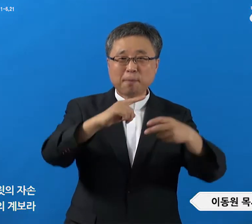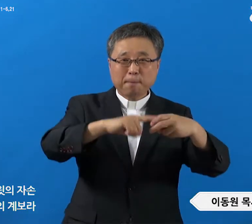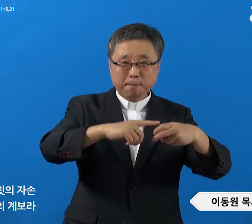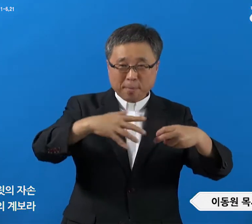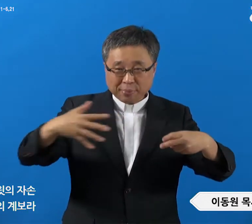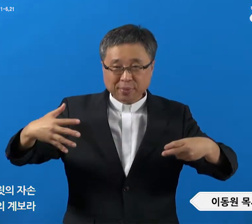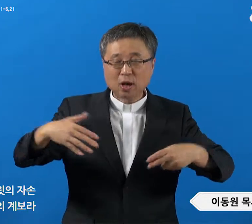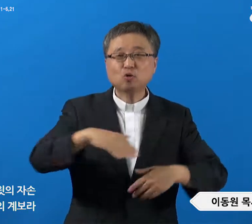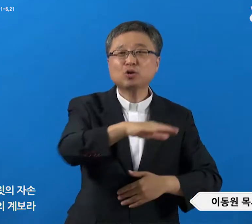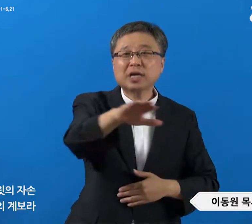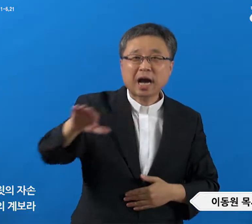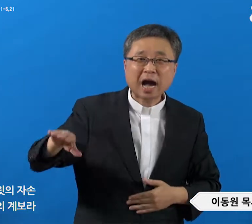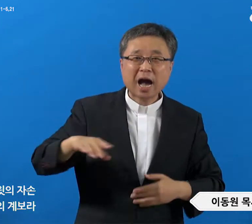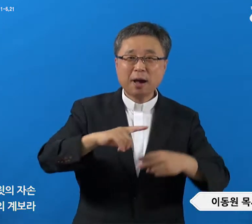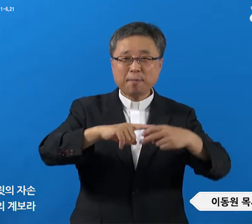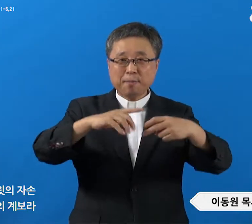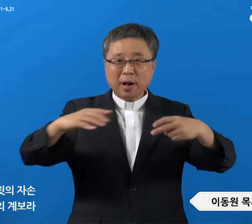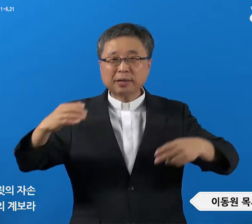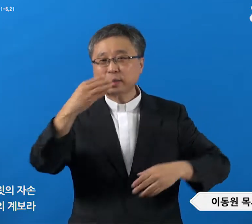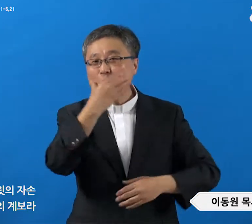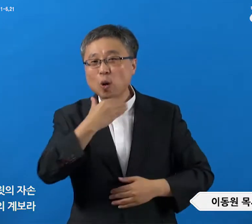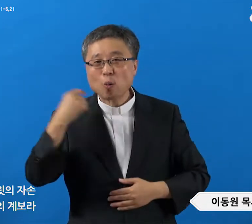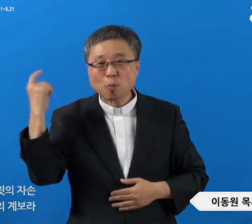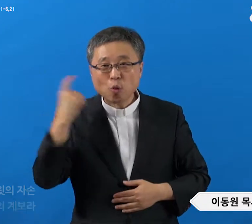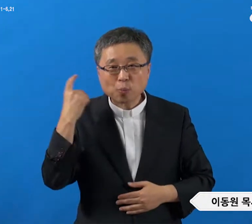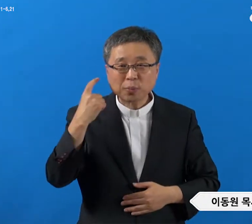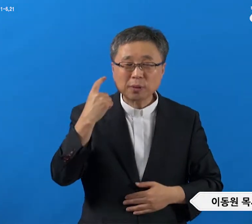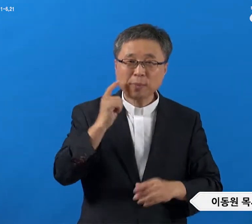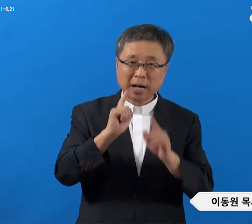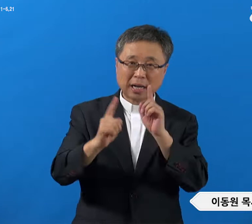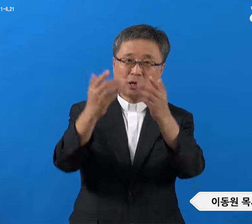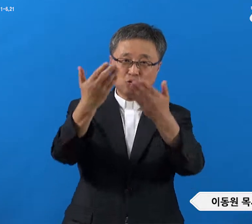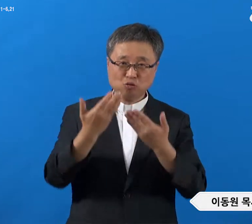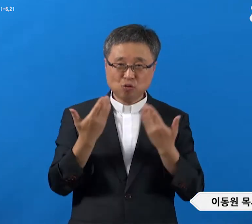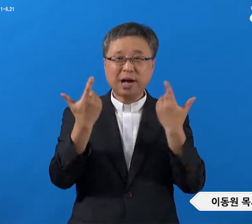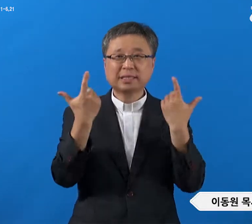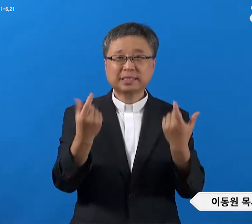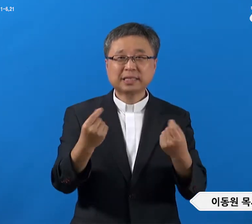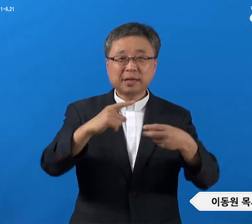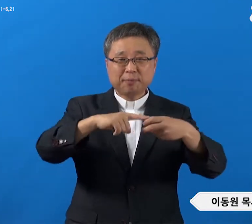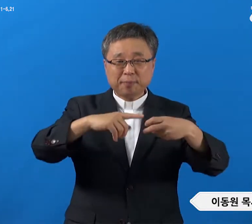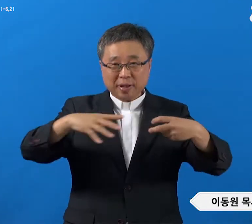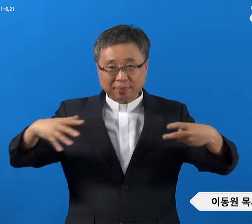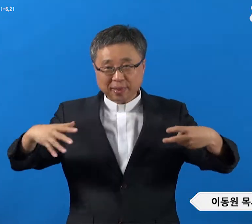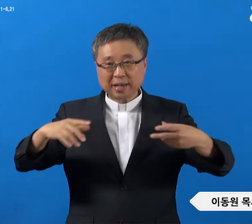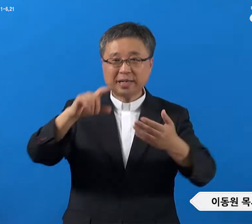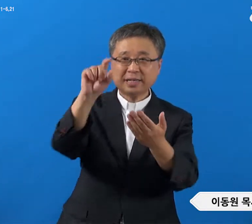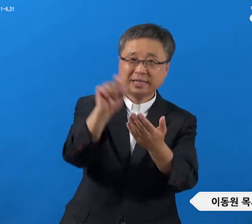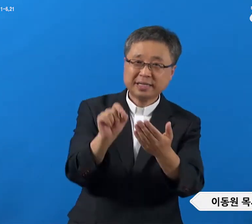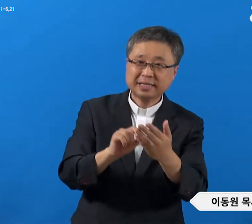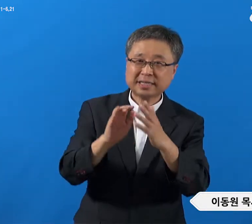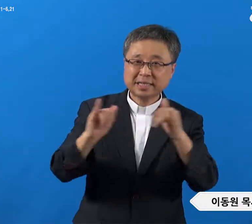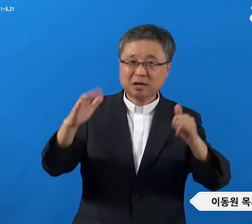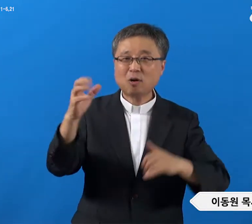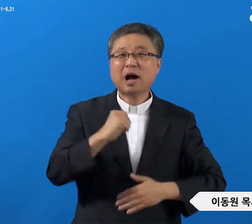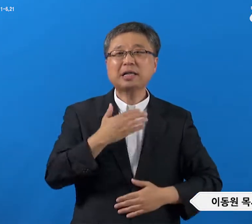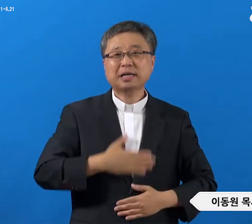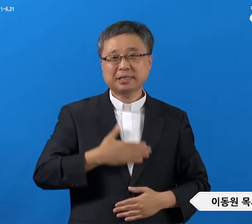마태, 우리가 마태복음이라는 제목이 시사해 주는 것처럼 마태가 기자로 그렇게 알려져